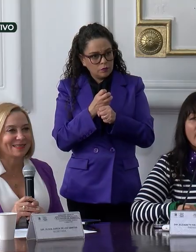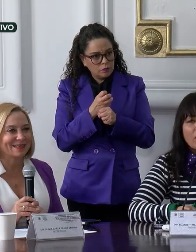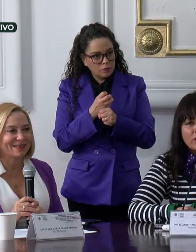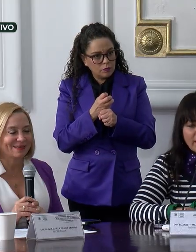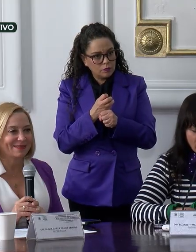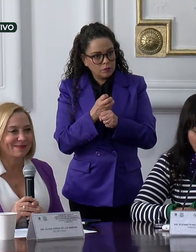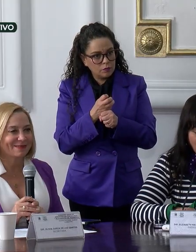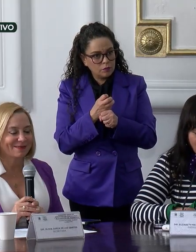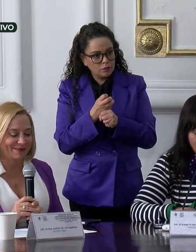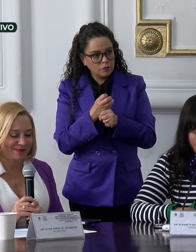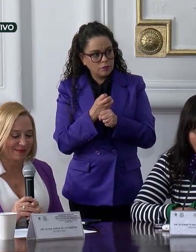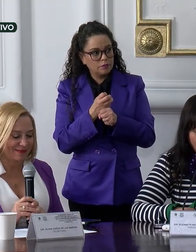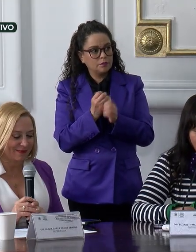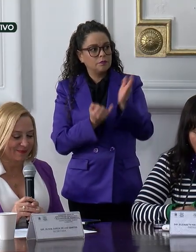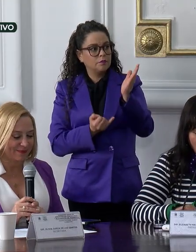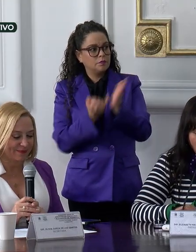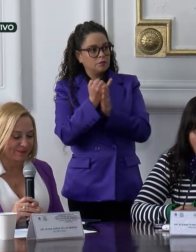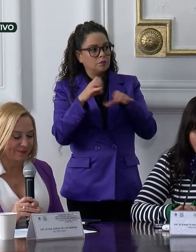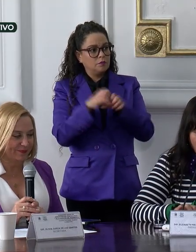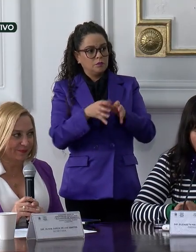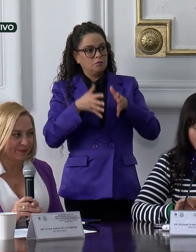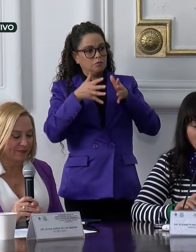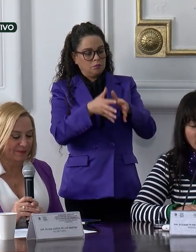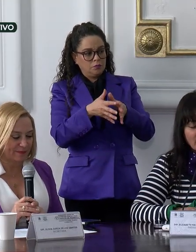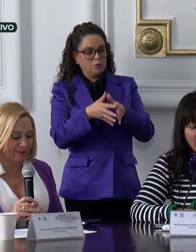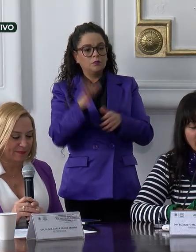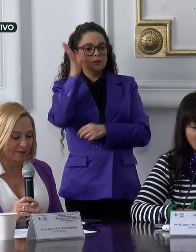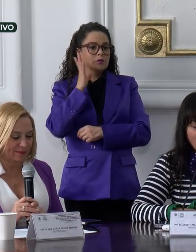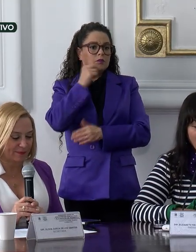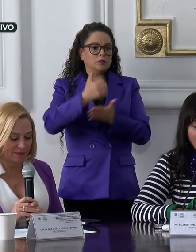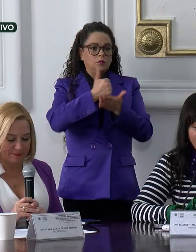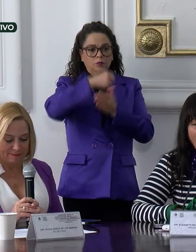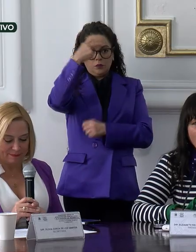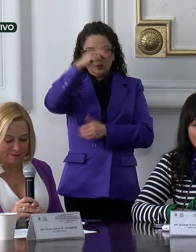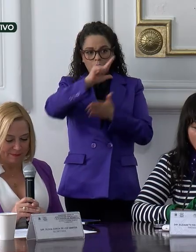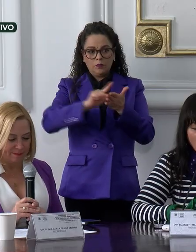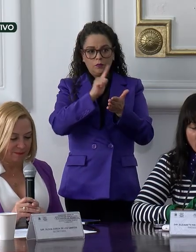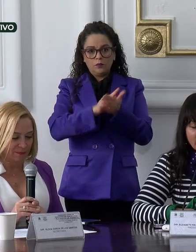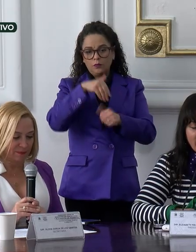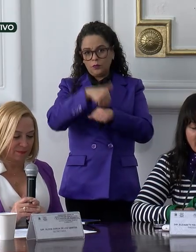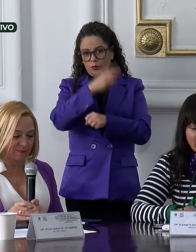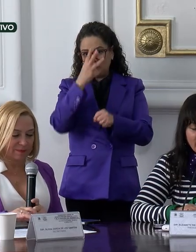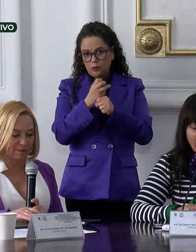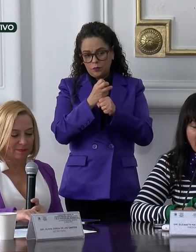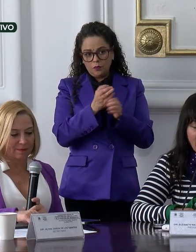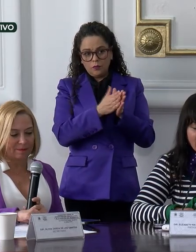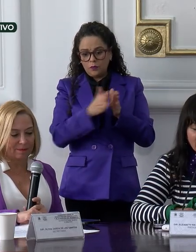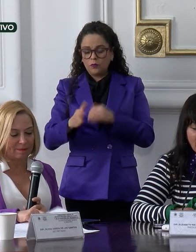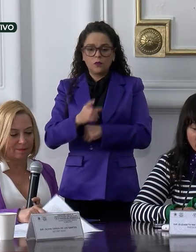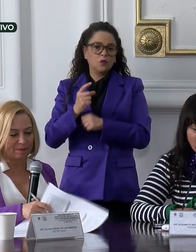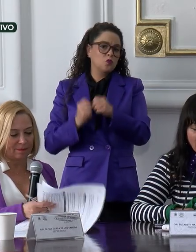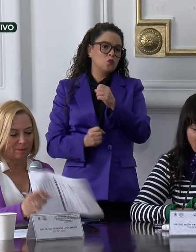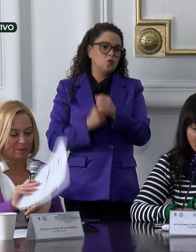decreto en los siguientes términos. El Congreso de la Ciudad de México, tercera legislatura, decreta único. Se ratifica a